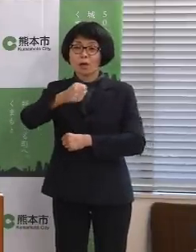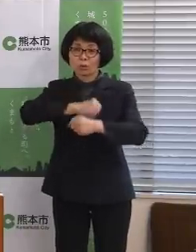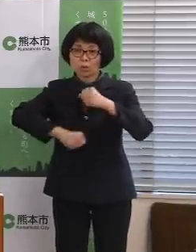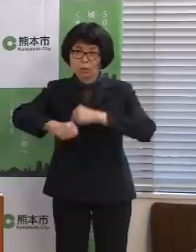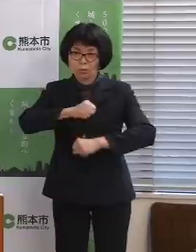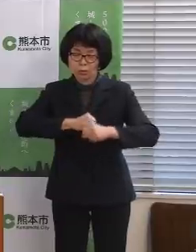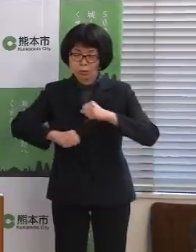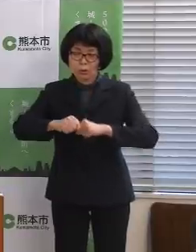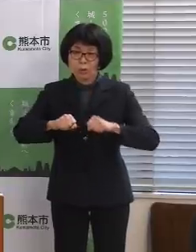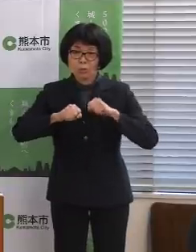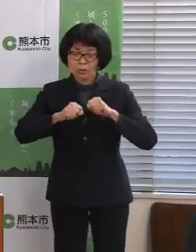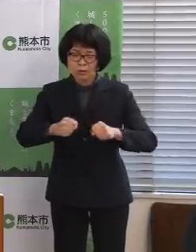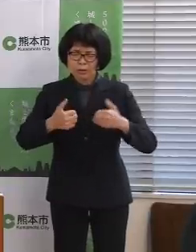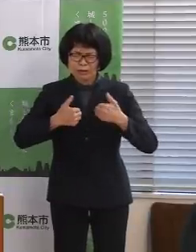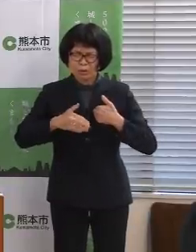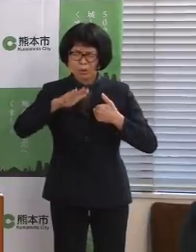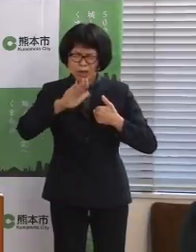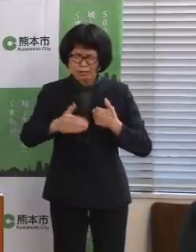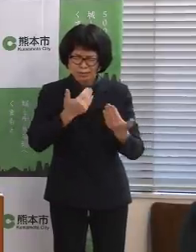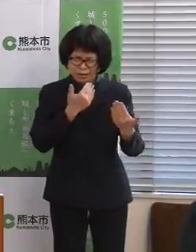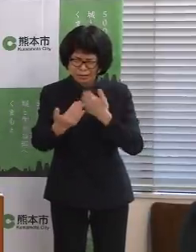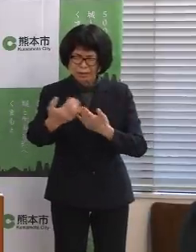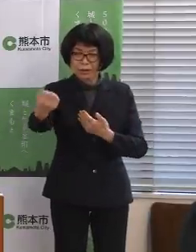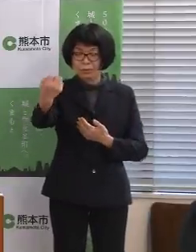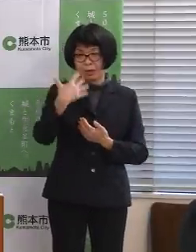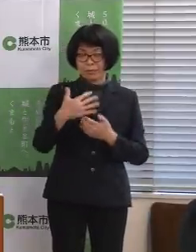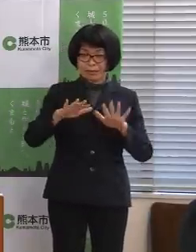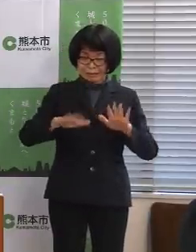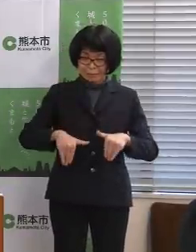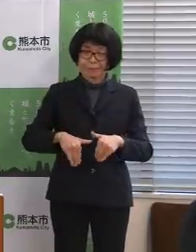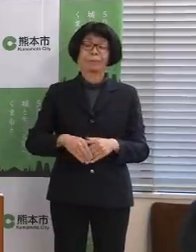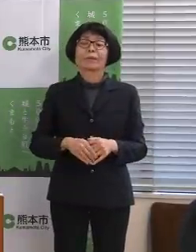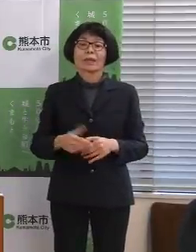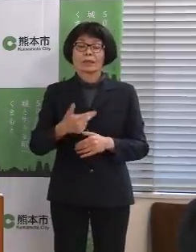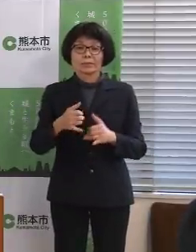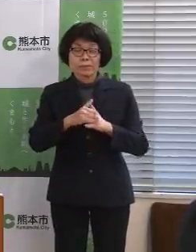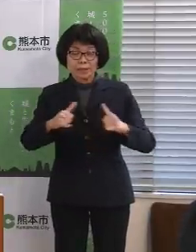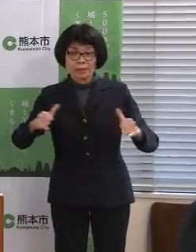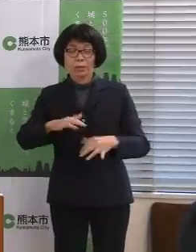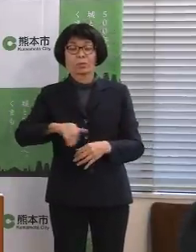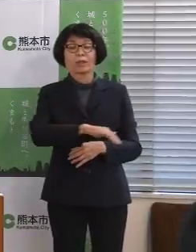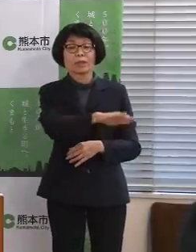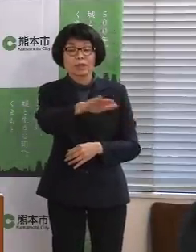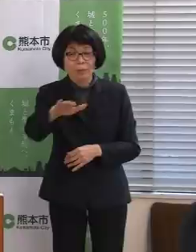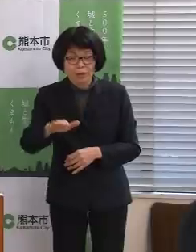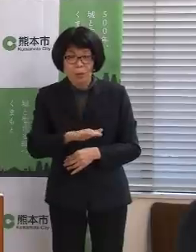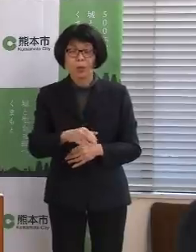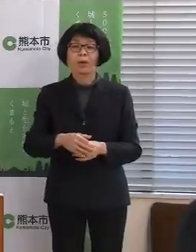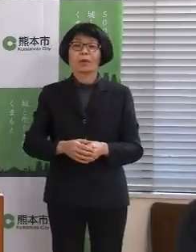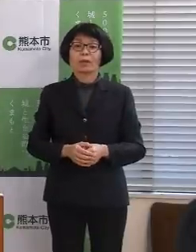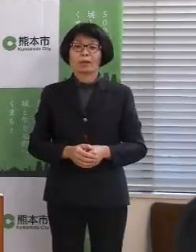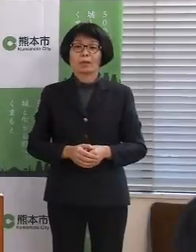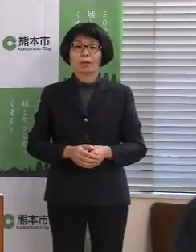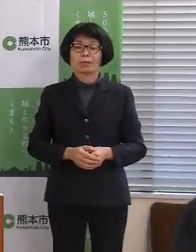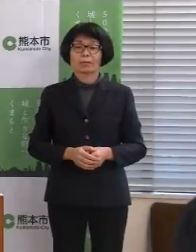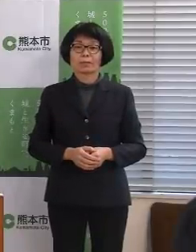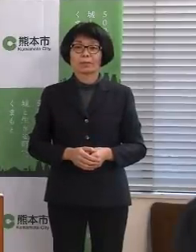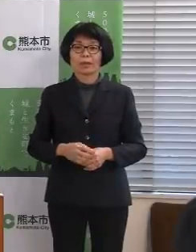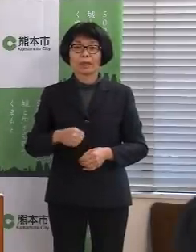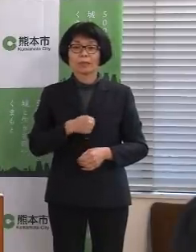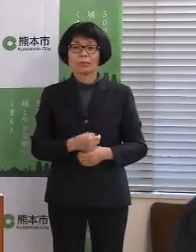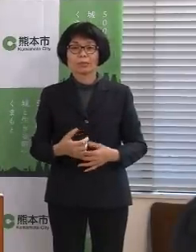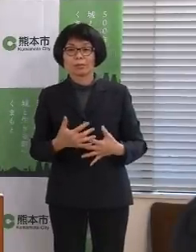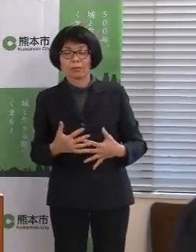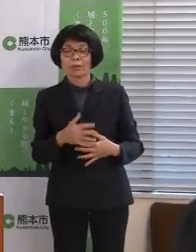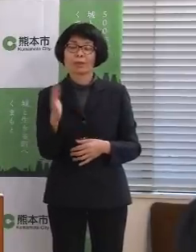強くご指摘をいただきました。このようなことから市民の皆様におかれましては決して油断